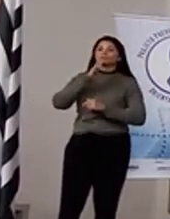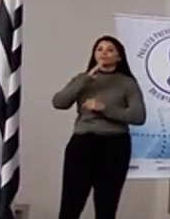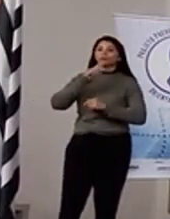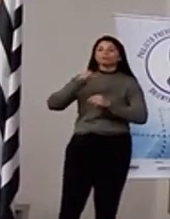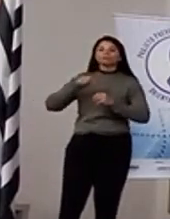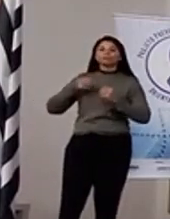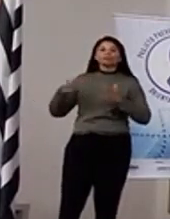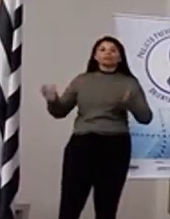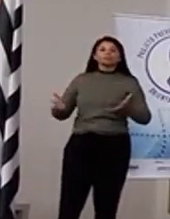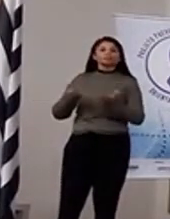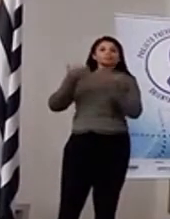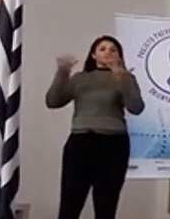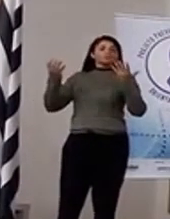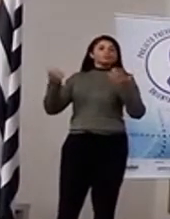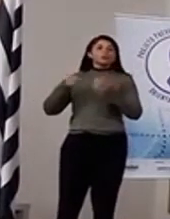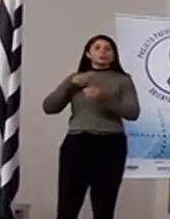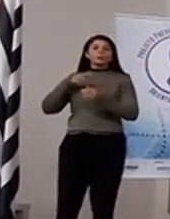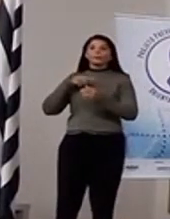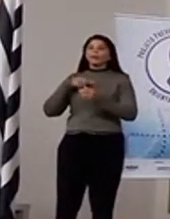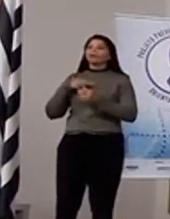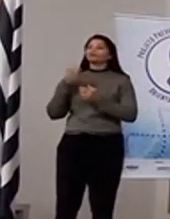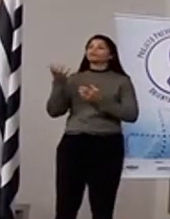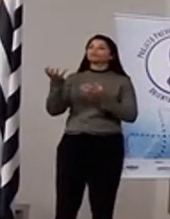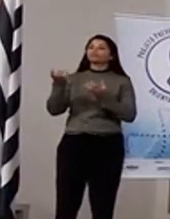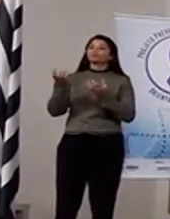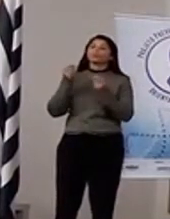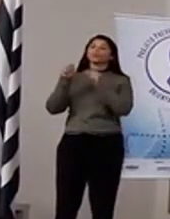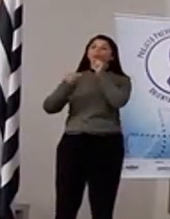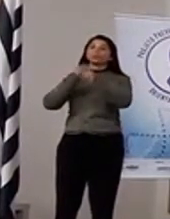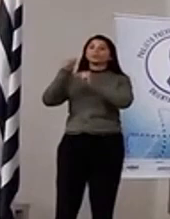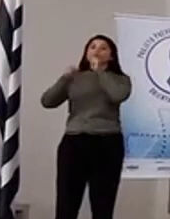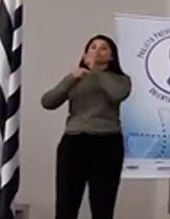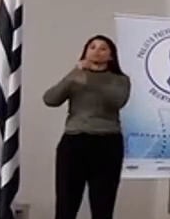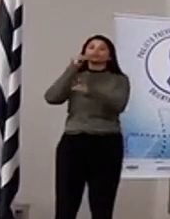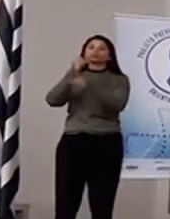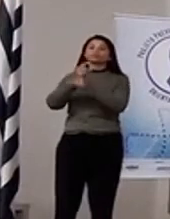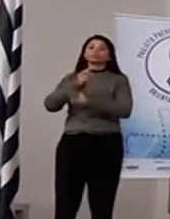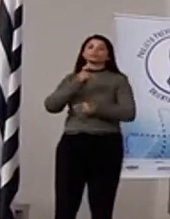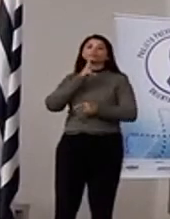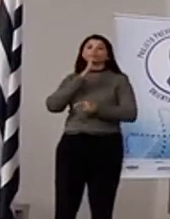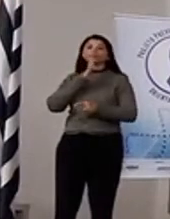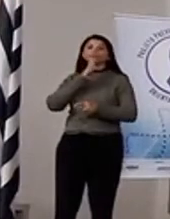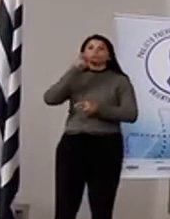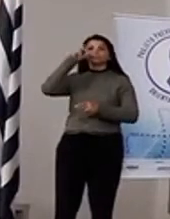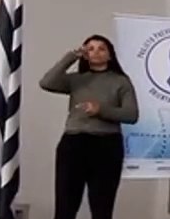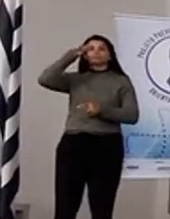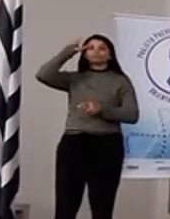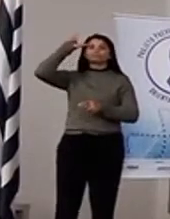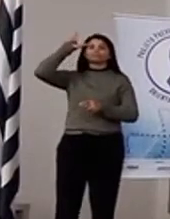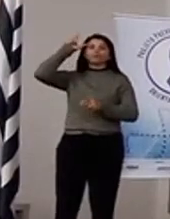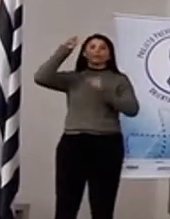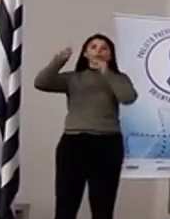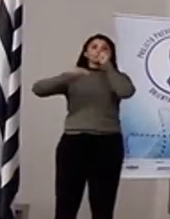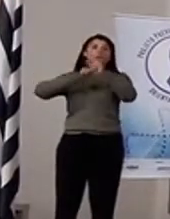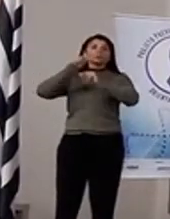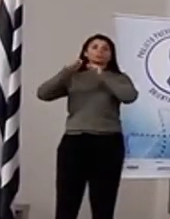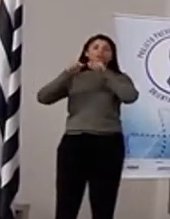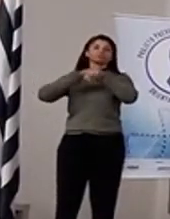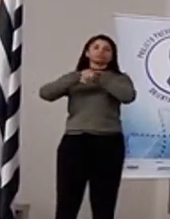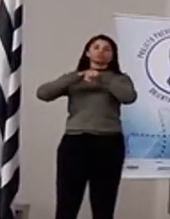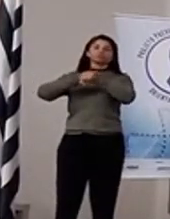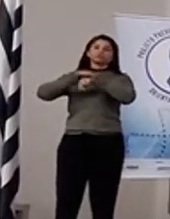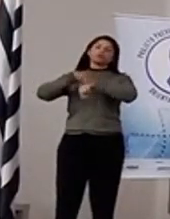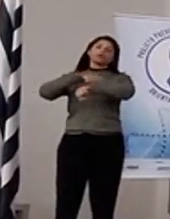cada vez mais que nós busquemos o conhecimento. Eu acredito que a gente ficaria aqui várias horas conversando sobre, né? Convido